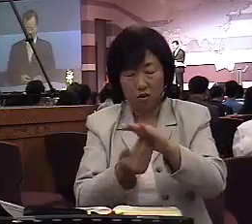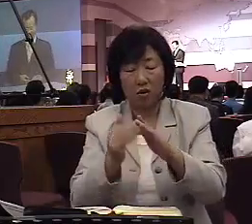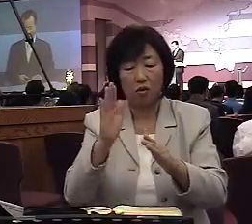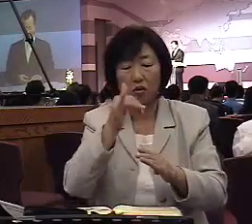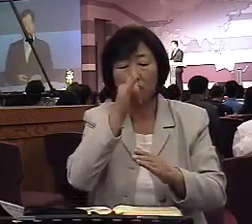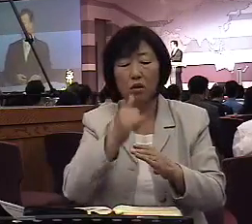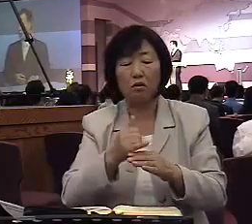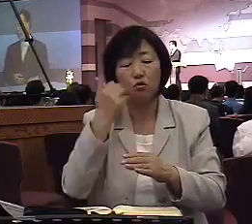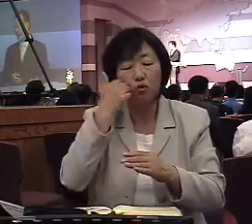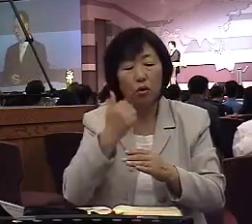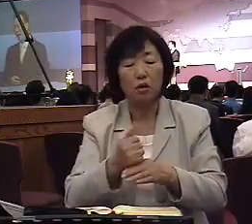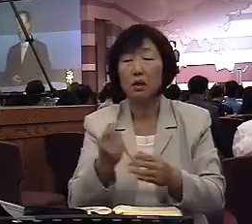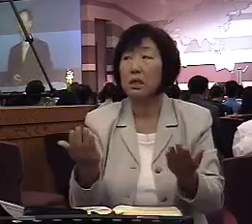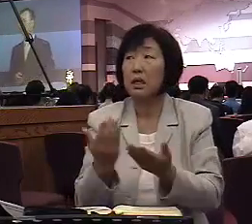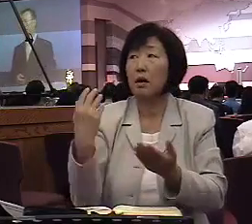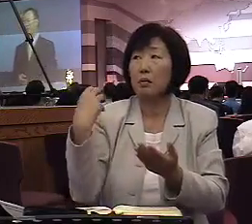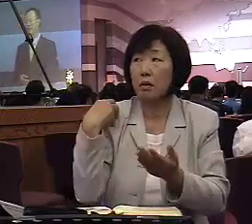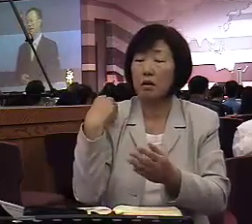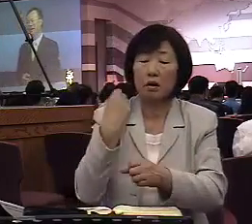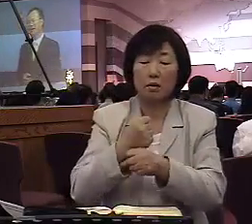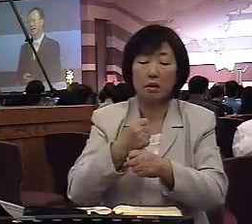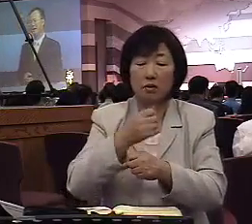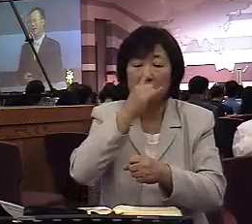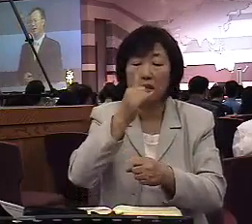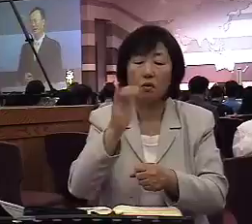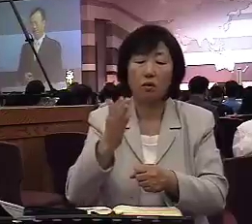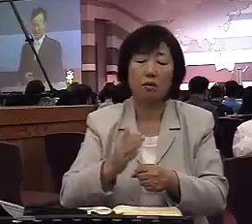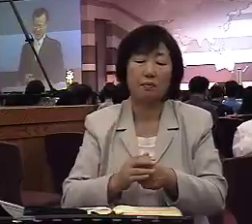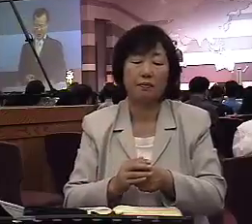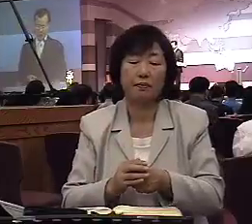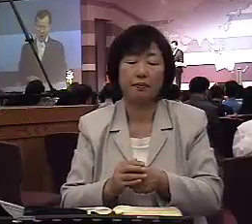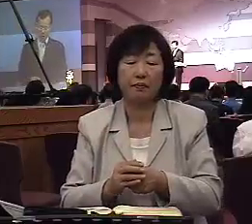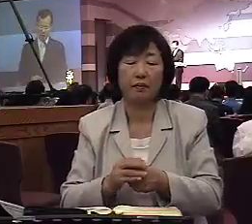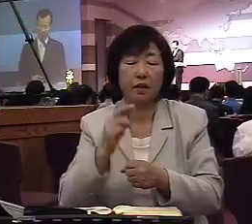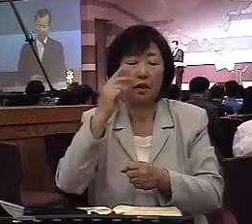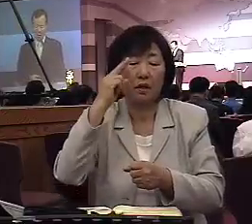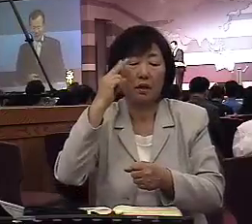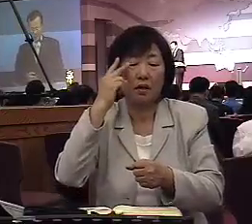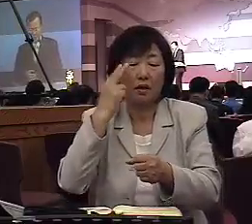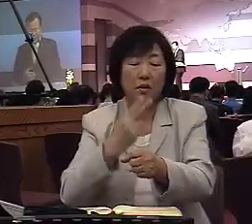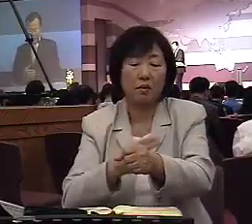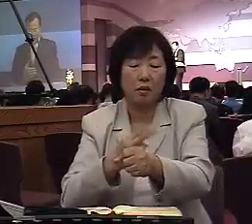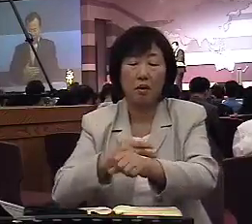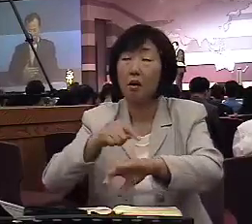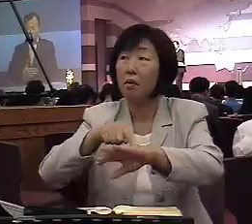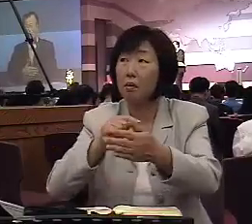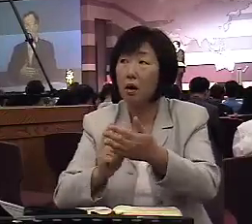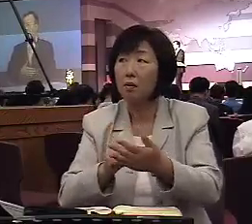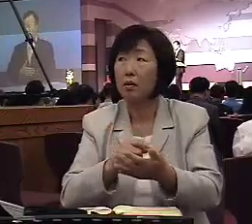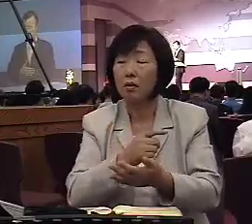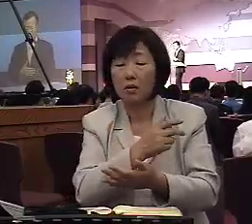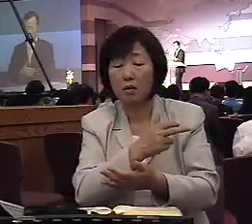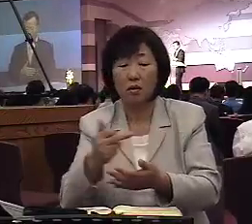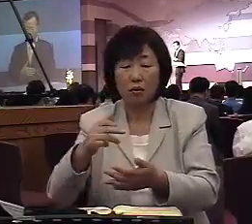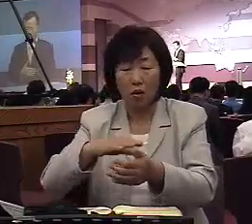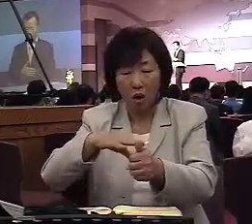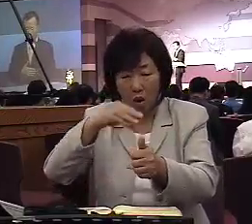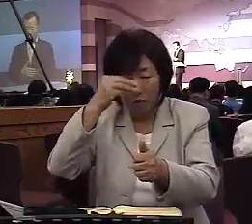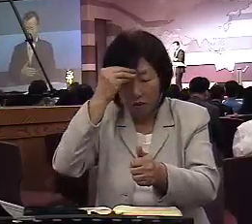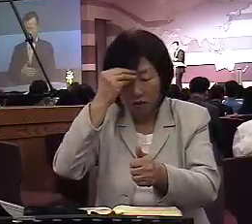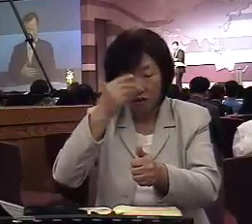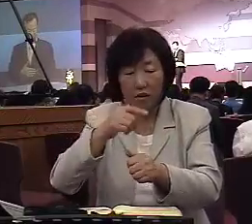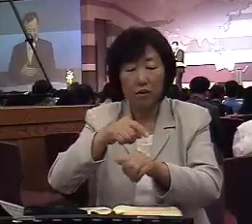누군가는 그 사명을 감당할 수 있어야 됩니다. 참 사도 바울의 마음이 너무나 본받고 싶어하는